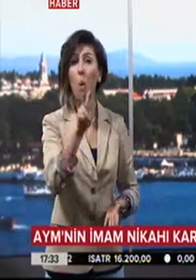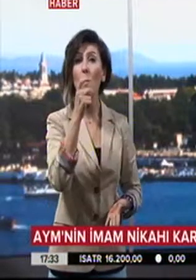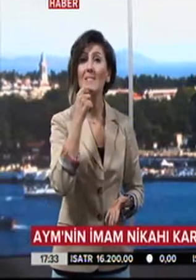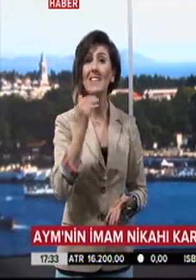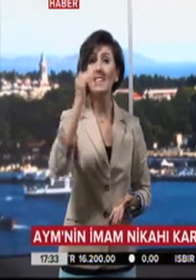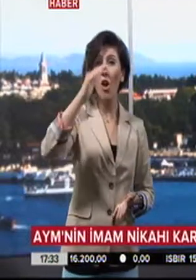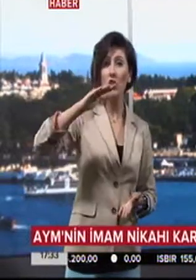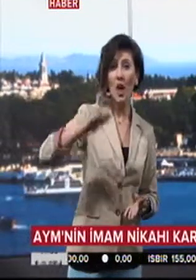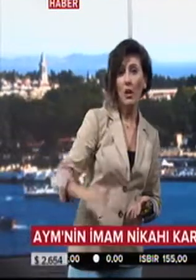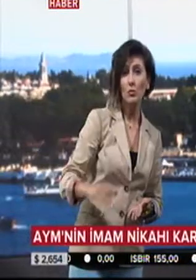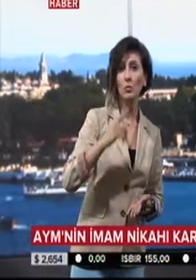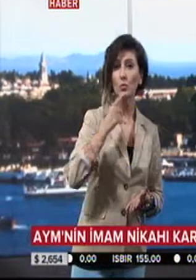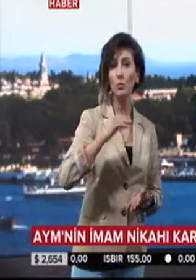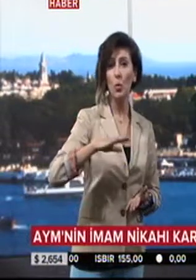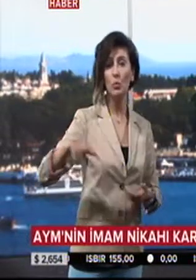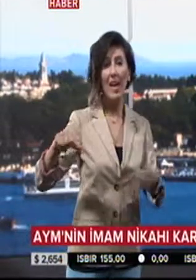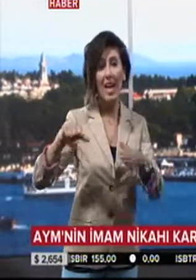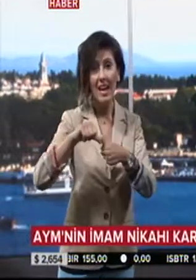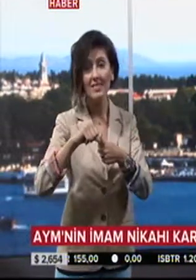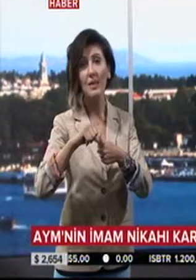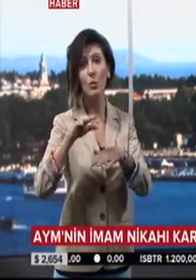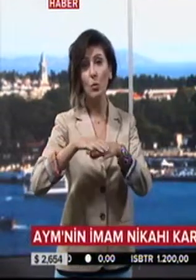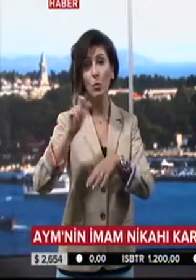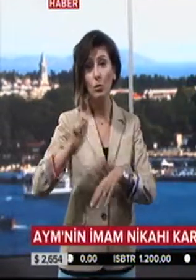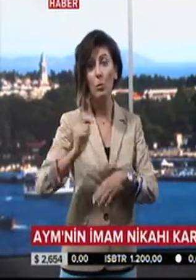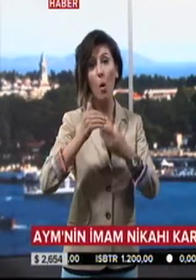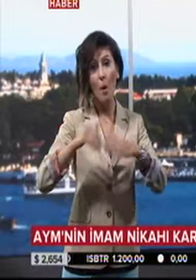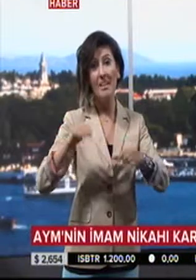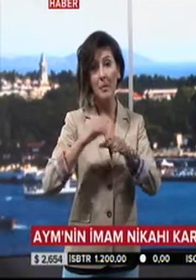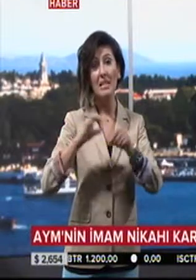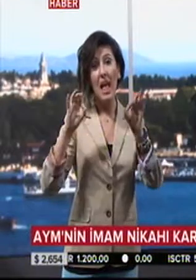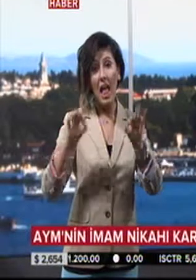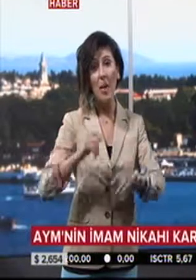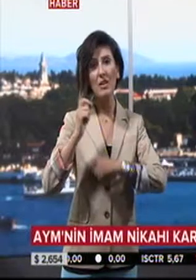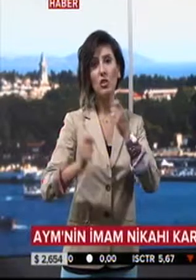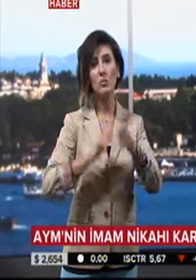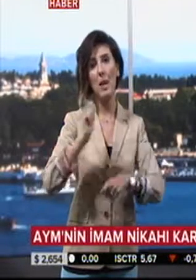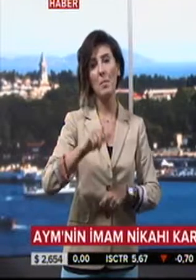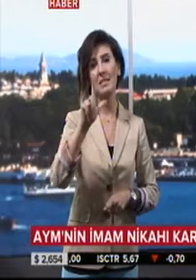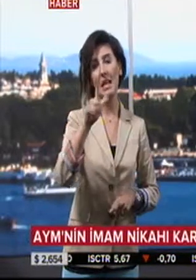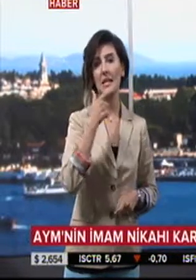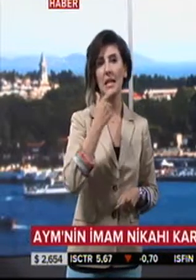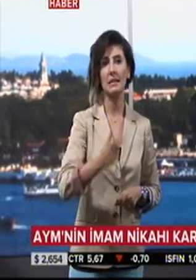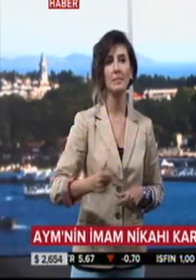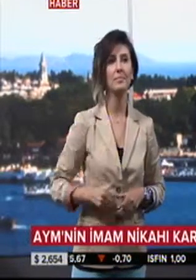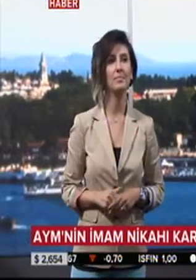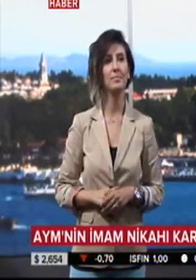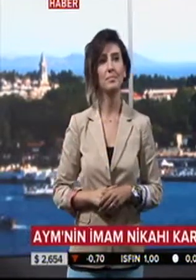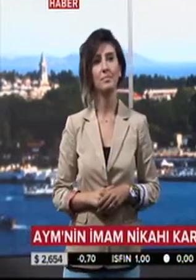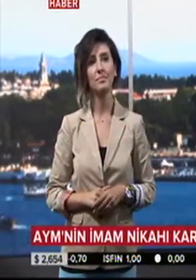kararın 18 yaş altı çocukların evlendirilmesinde kullanılmasını önlemek için hemen çalışma yapmamız gerek,